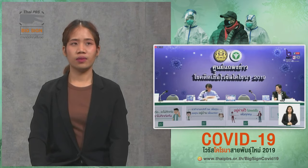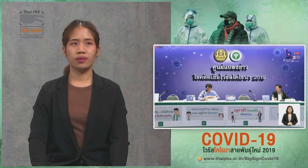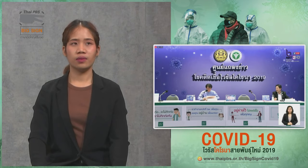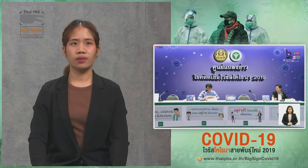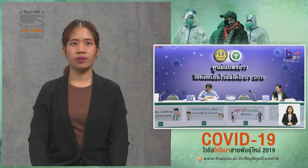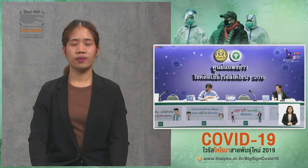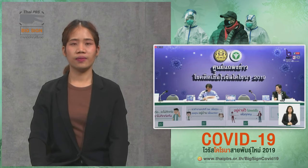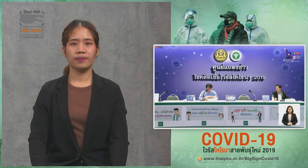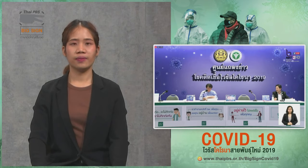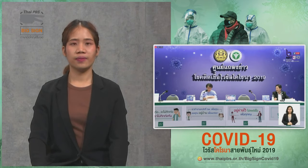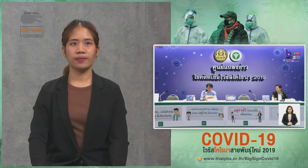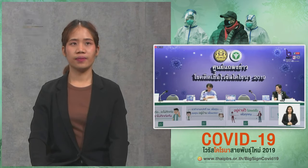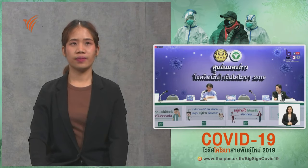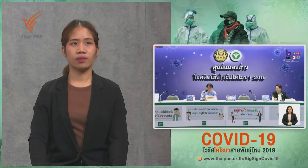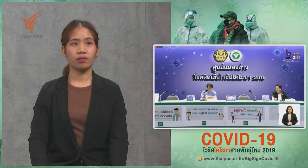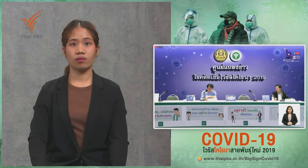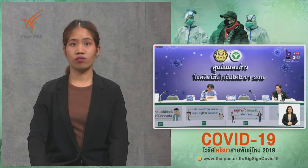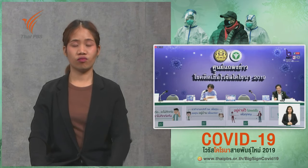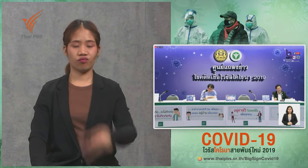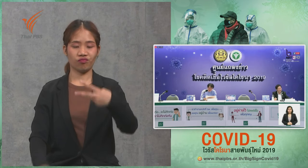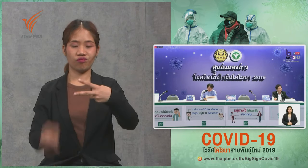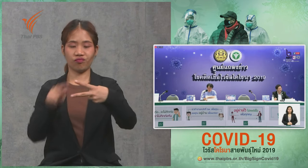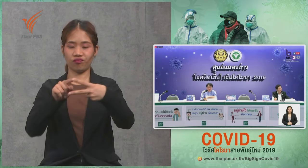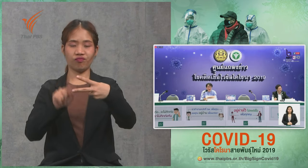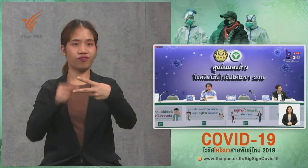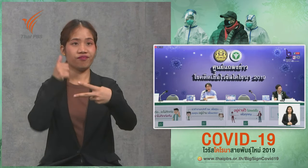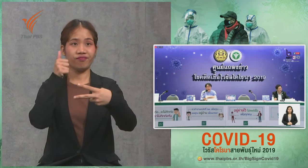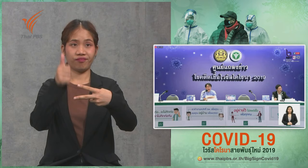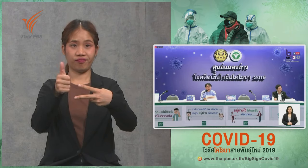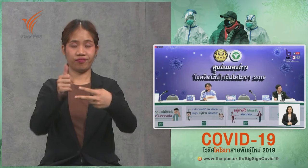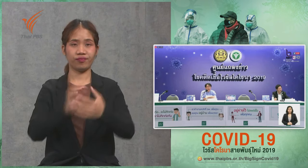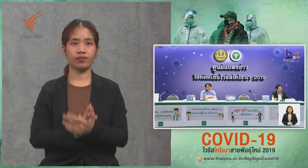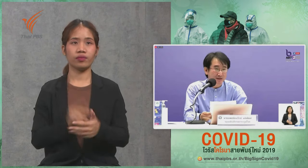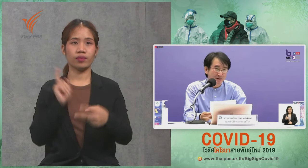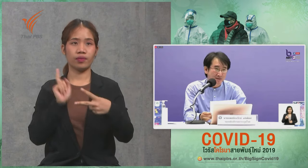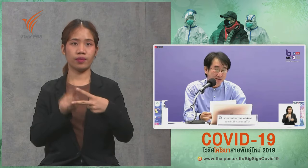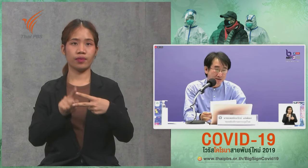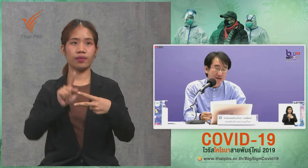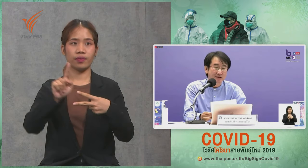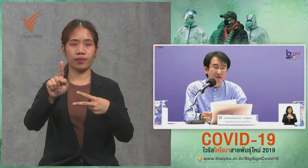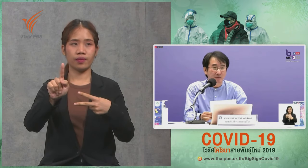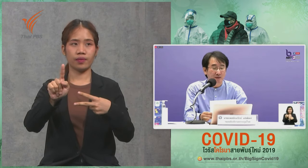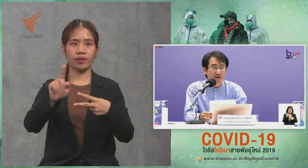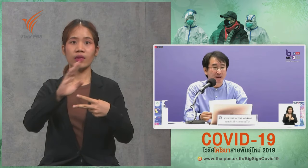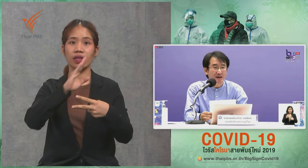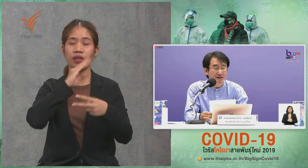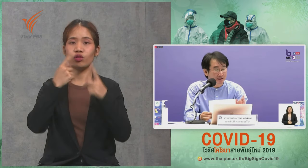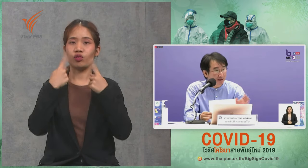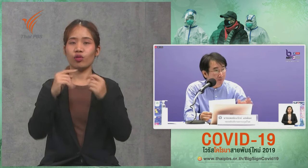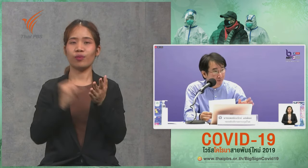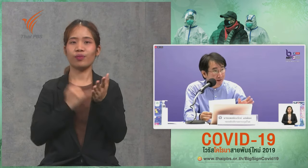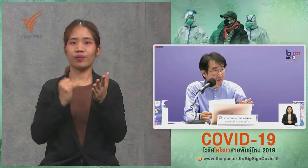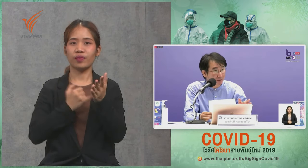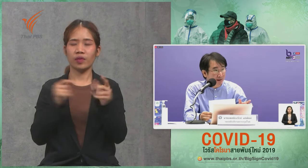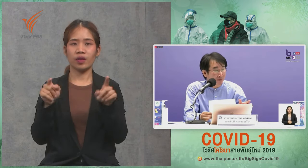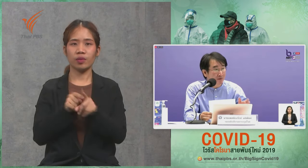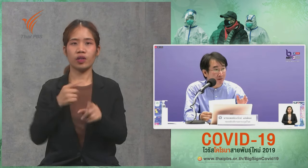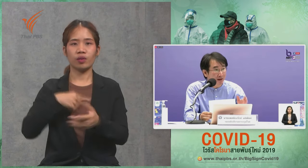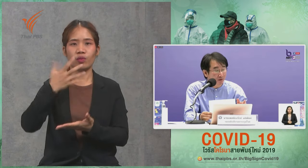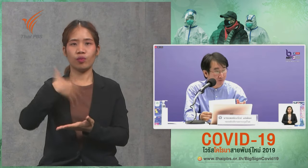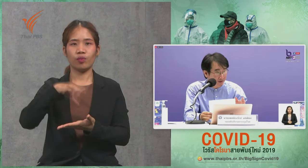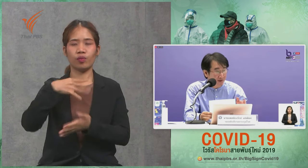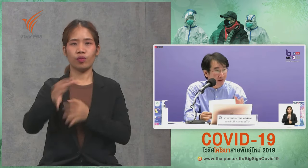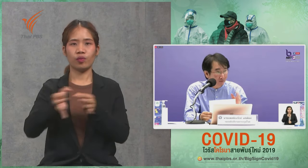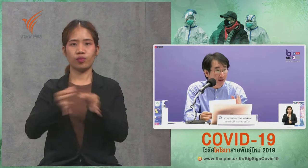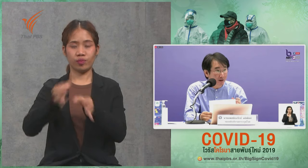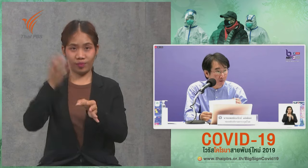คำถามดีมากทั้งคู่นะครับคำถามแรกนะครับคือถ้าจะตอบแบบง่ายๆเนี่ยอย่างที่ผมนำเรียนไปแล้วว่าค